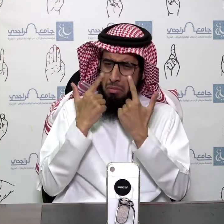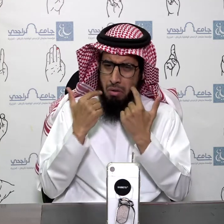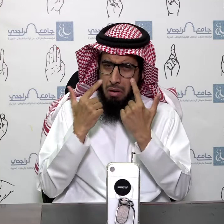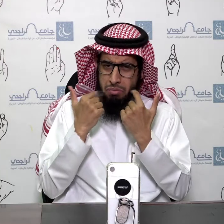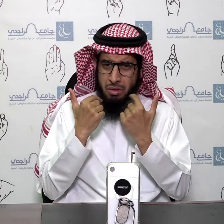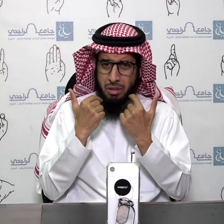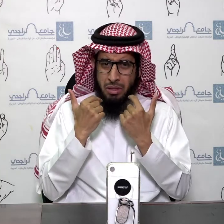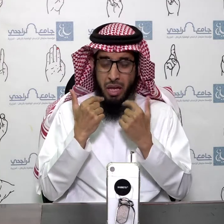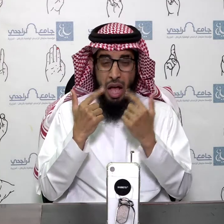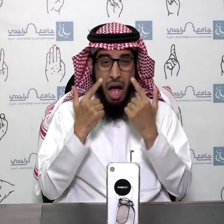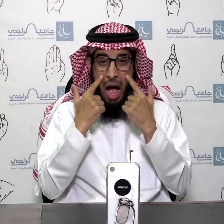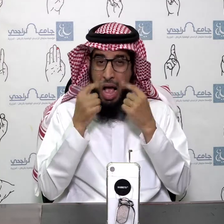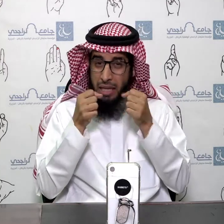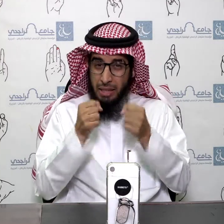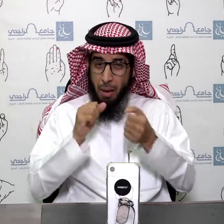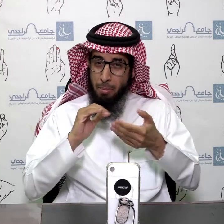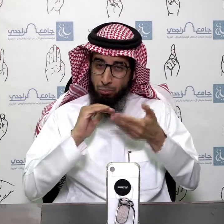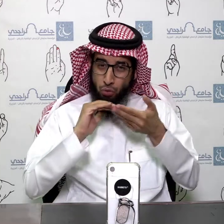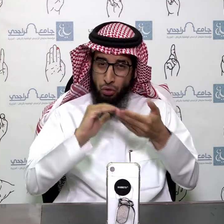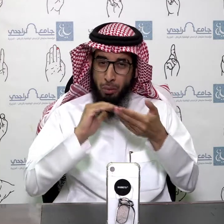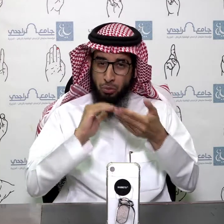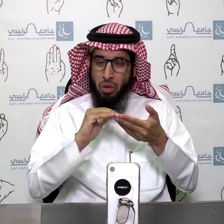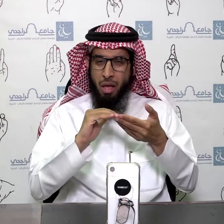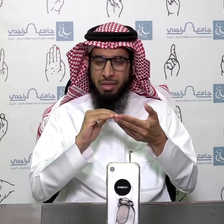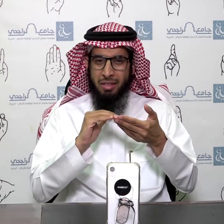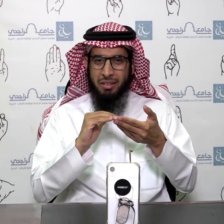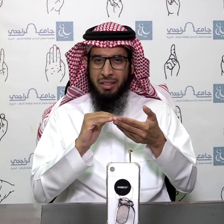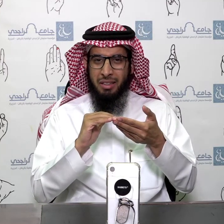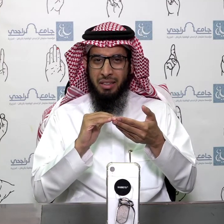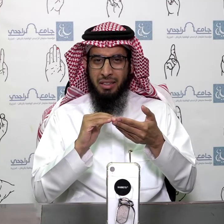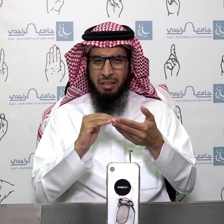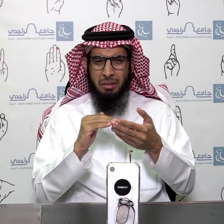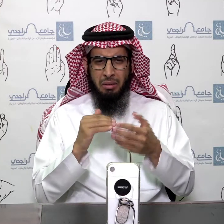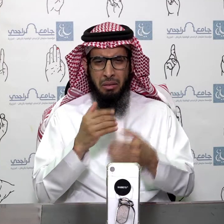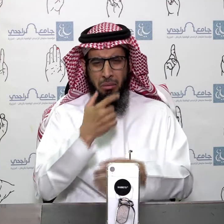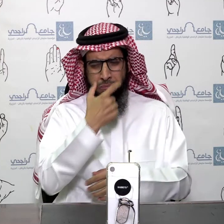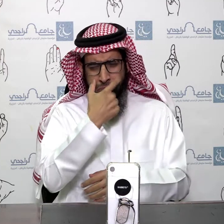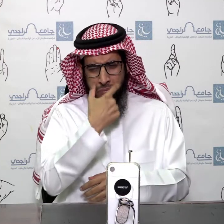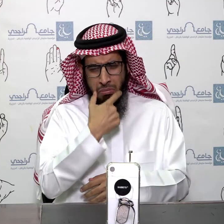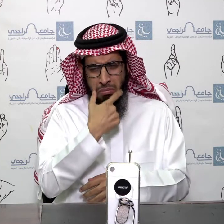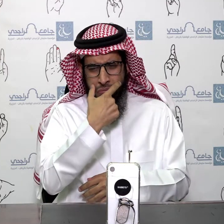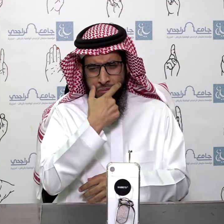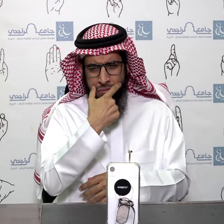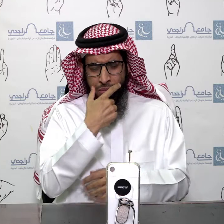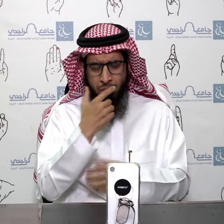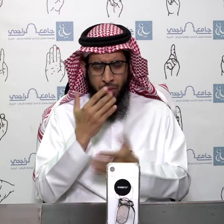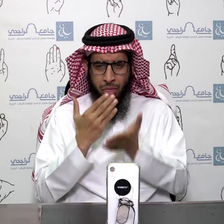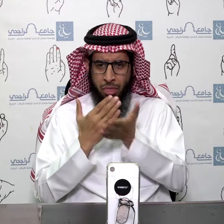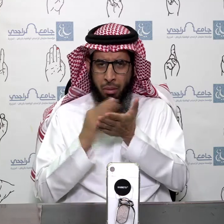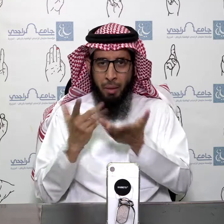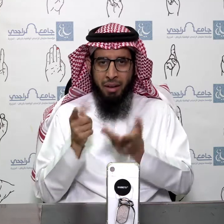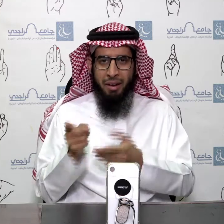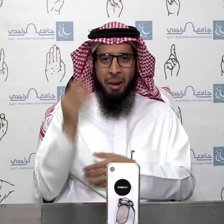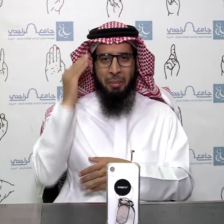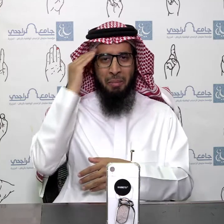الزمان ولا أذهب غبش الأحزان مثلهن، يعني